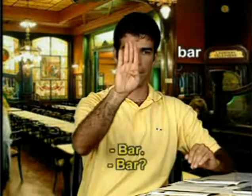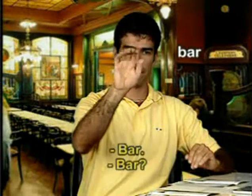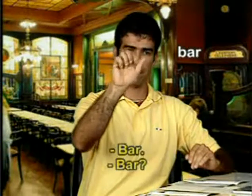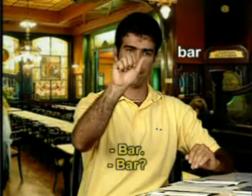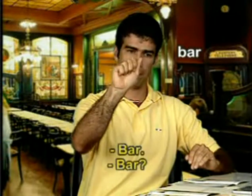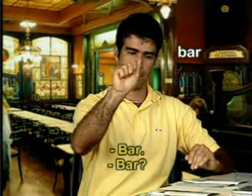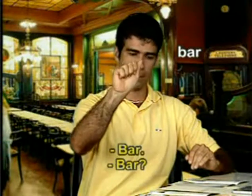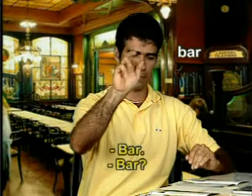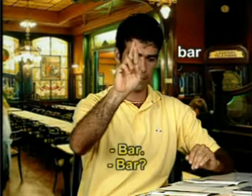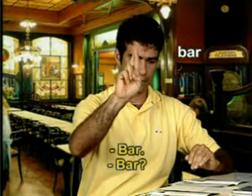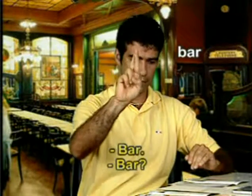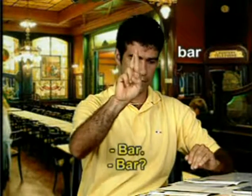Bar.